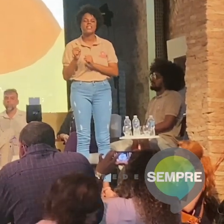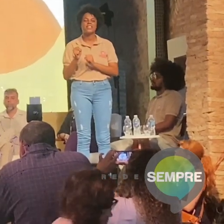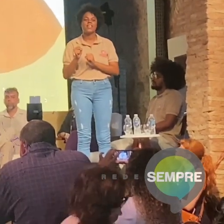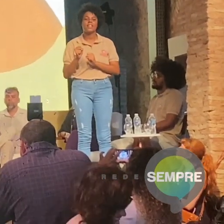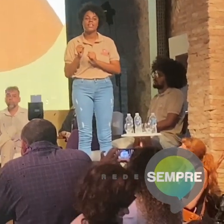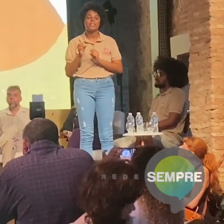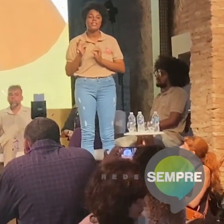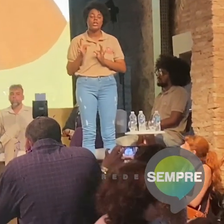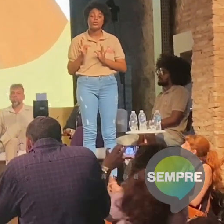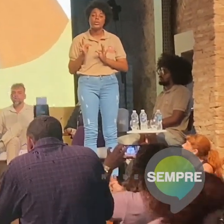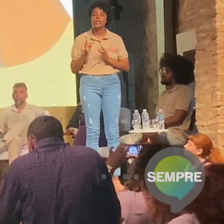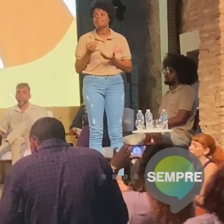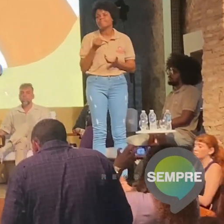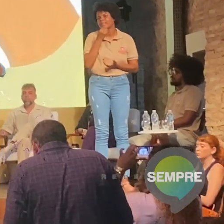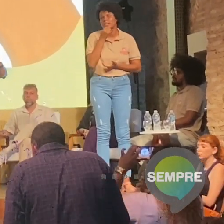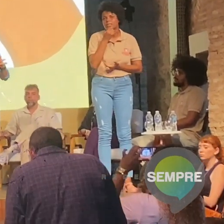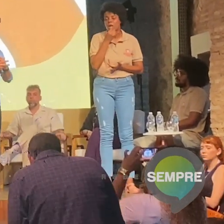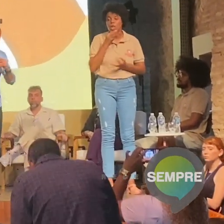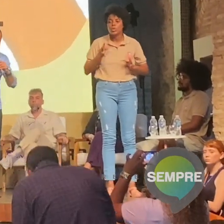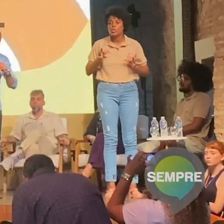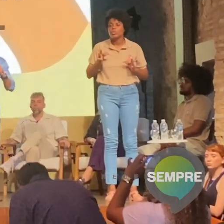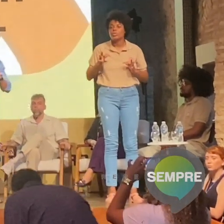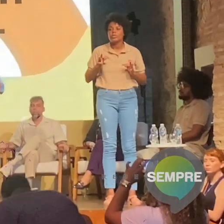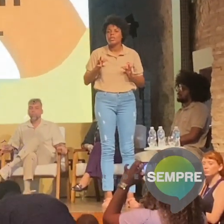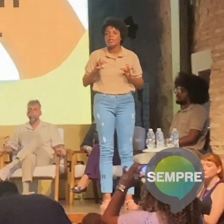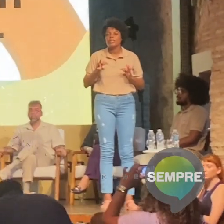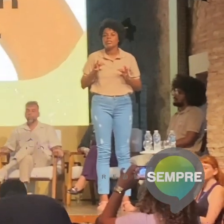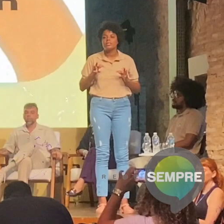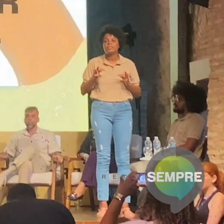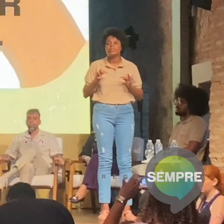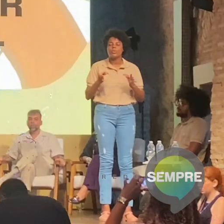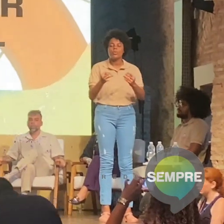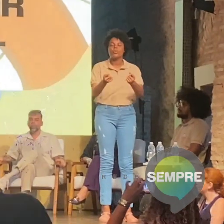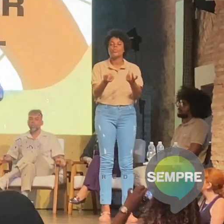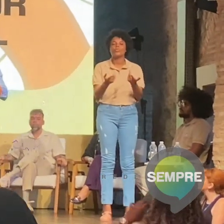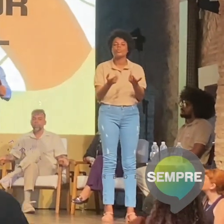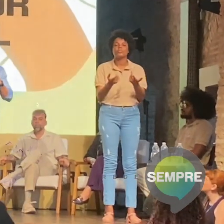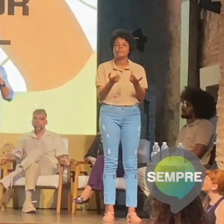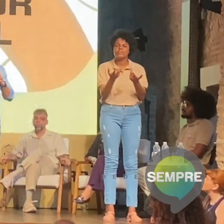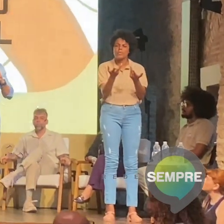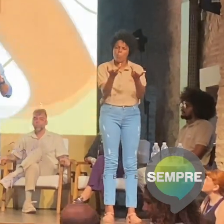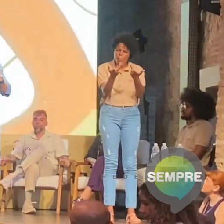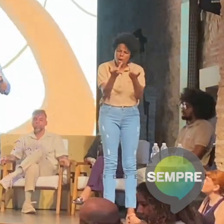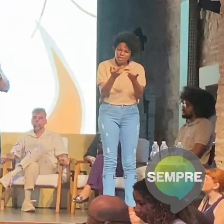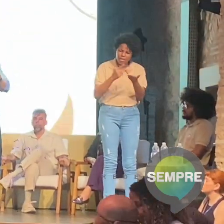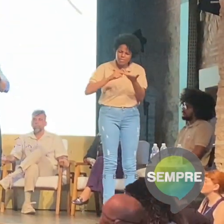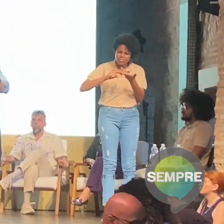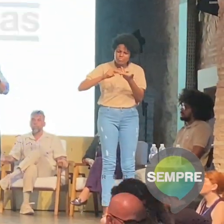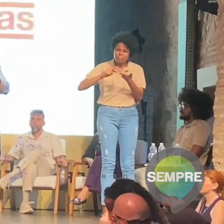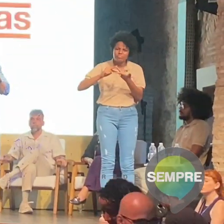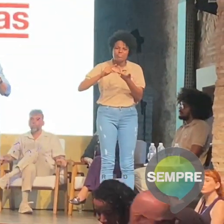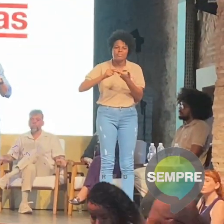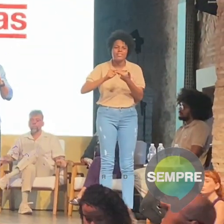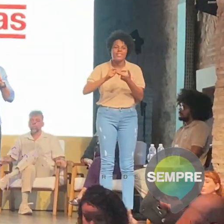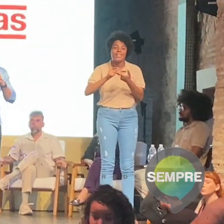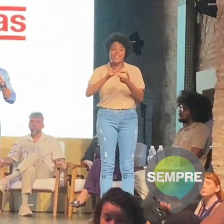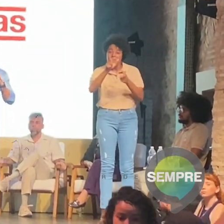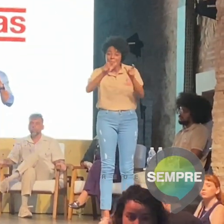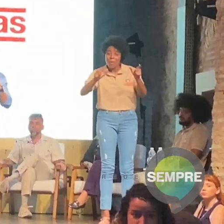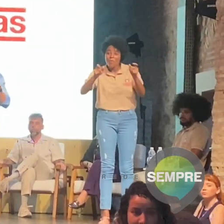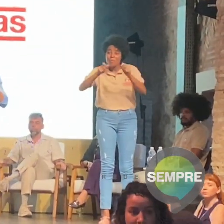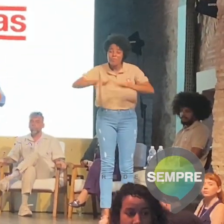todos, digamos assim, todas as qualidades que o povo negro tem.